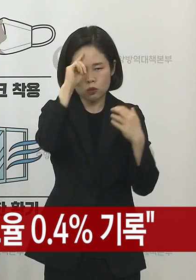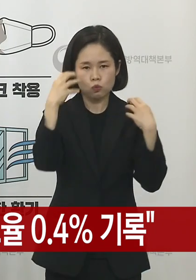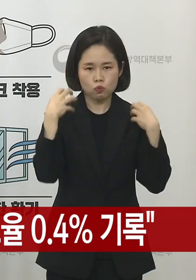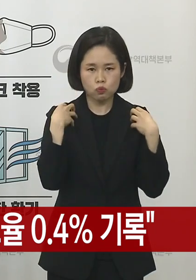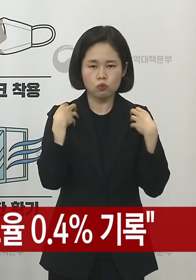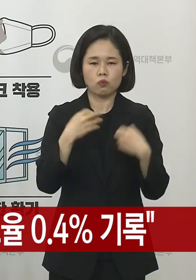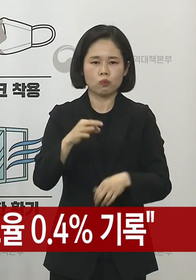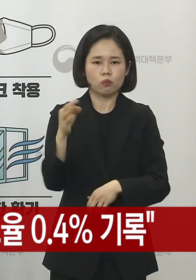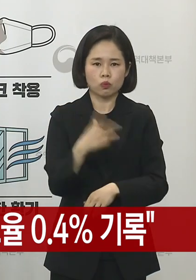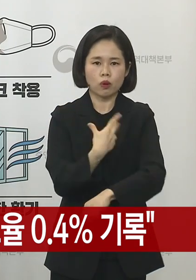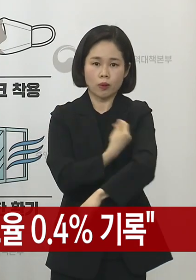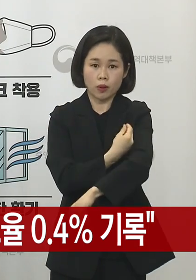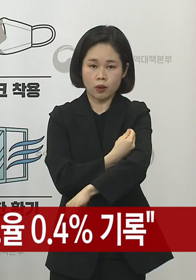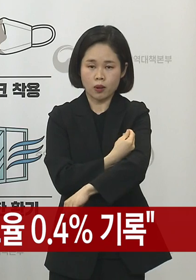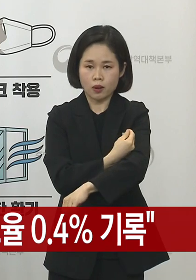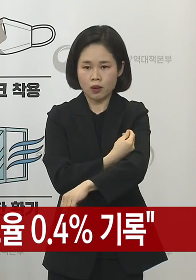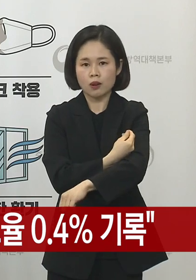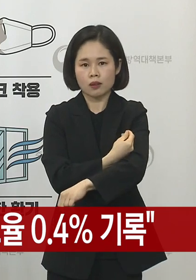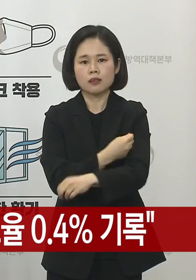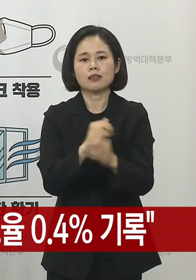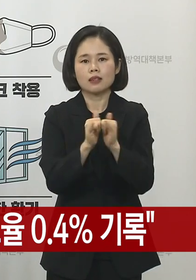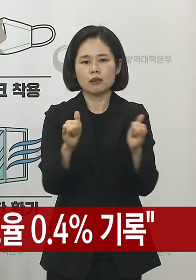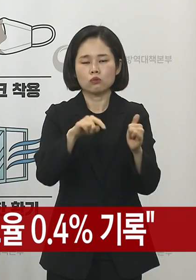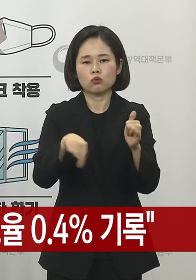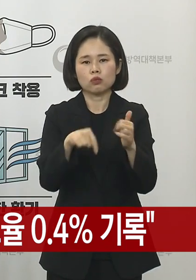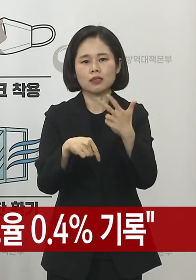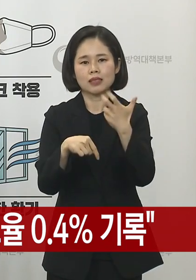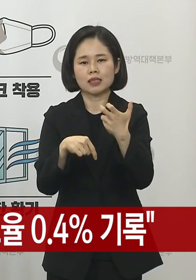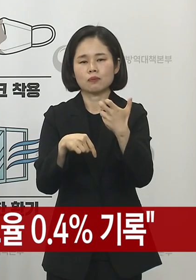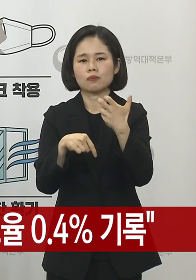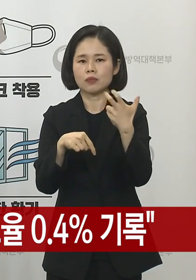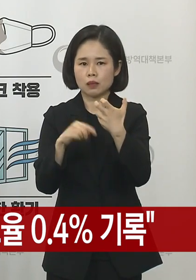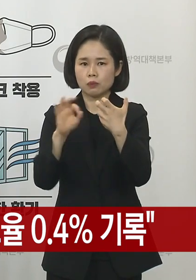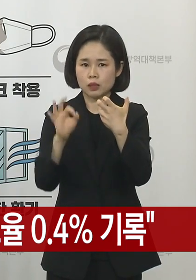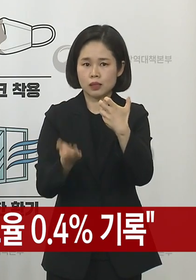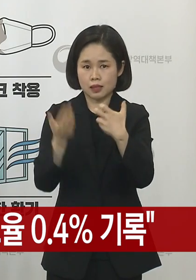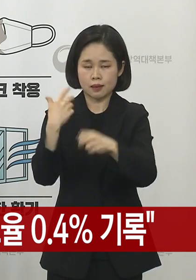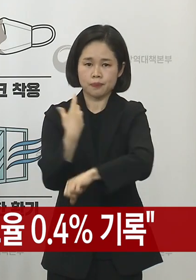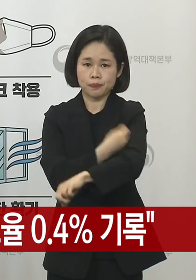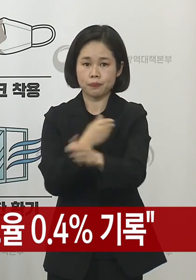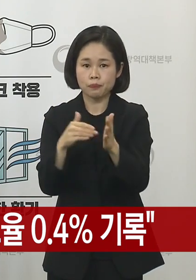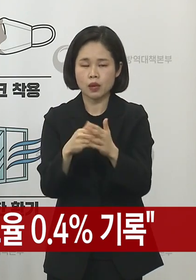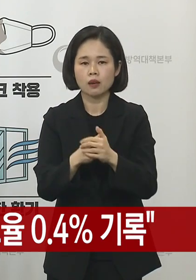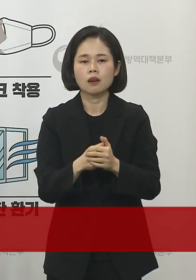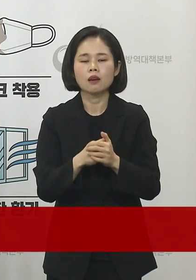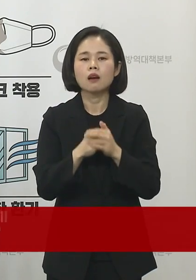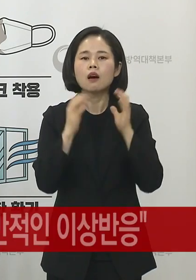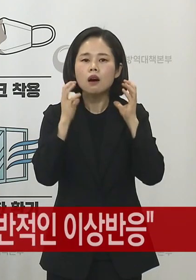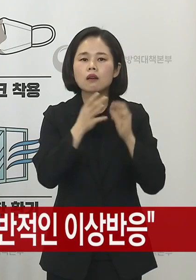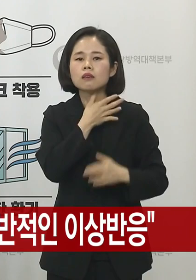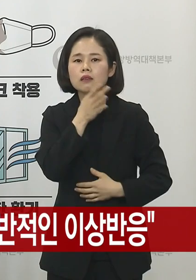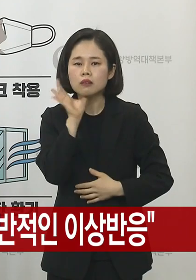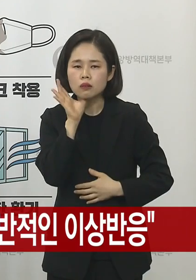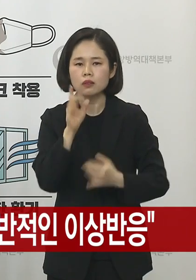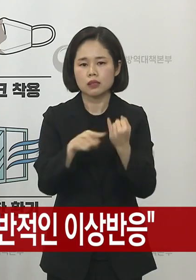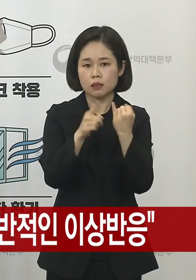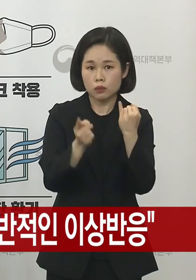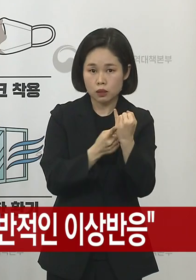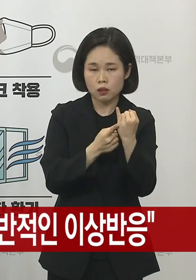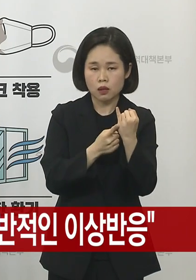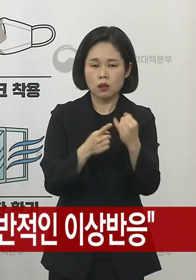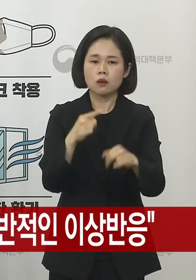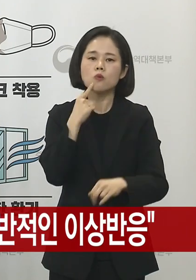대상자 대비 77.2%에 해당합니다. 고령층이나 어린이, 임신부 등 인플루엔자 접종 대상자